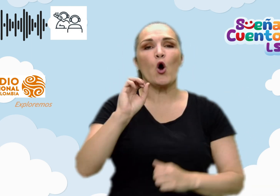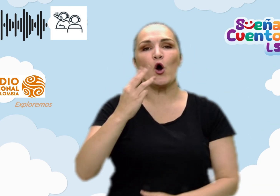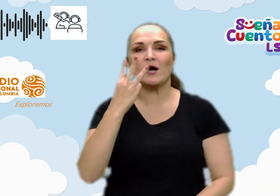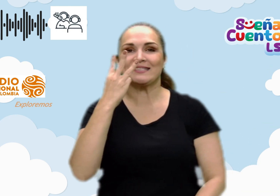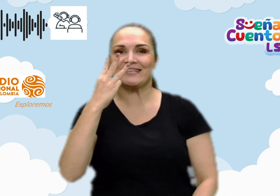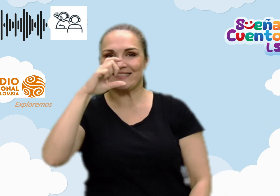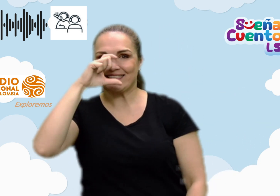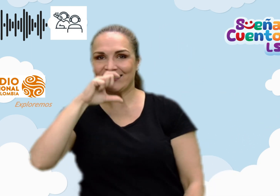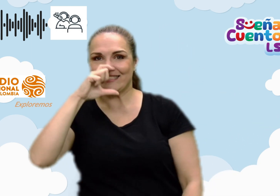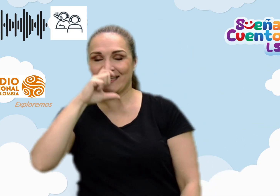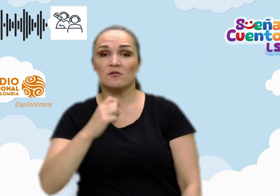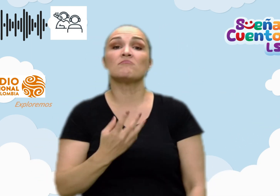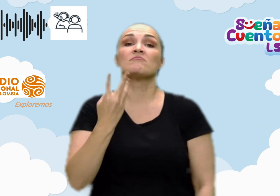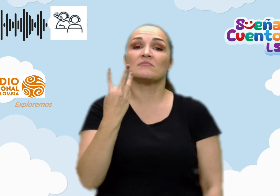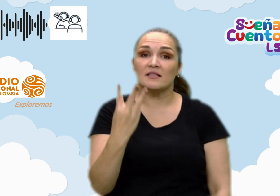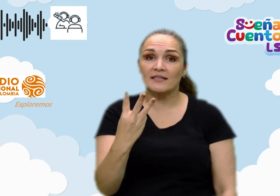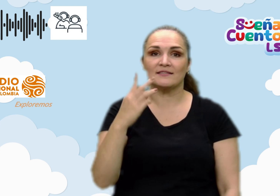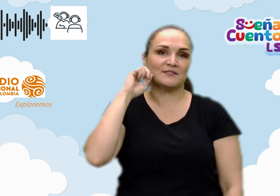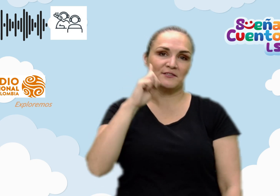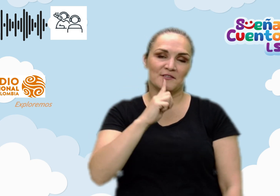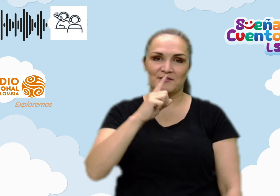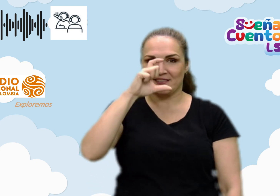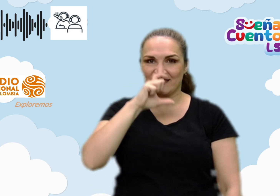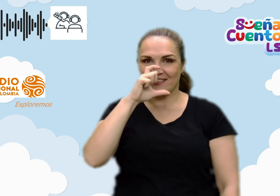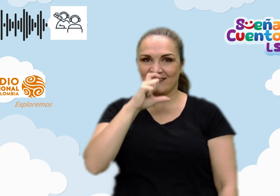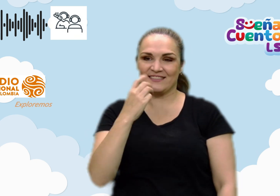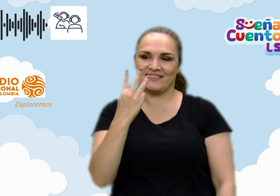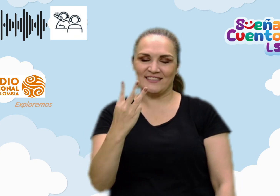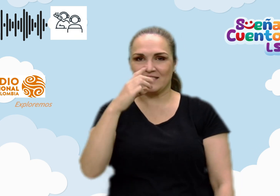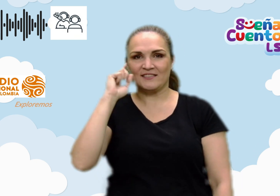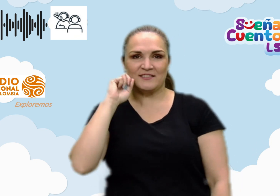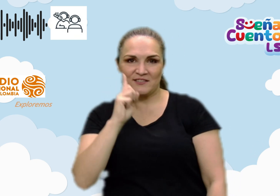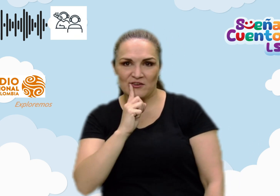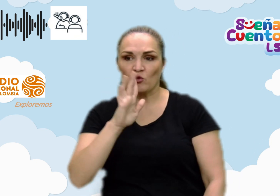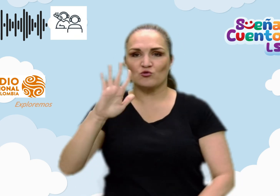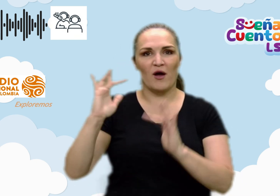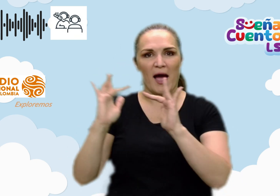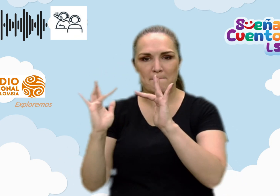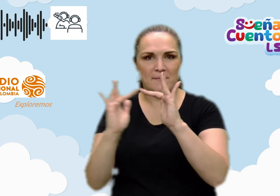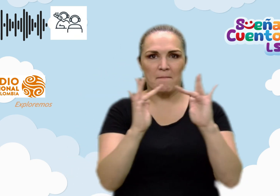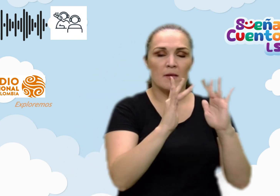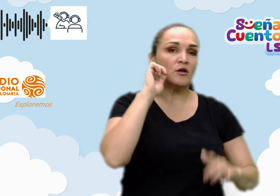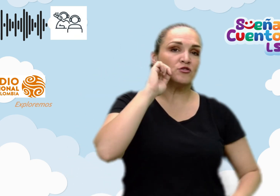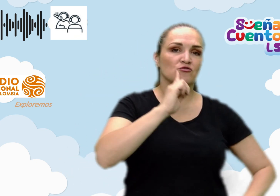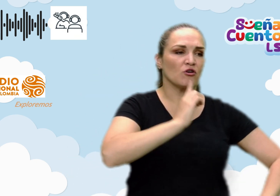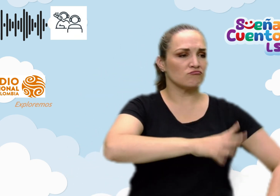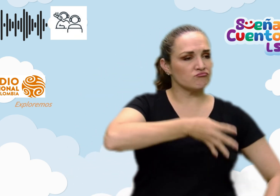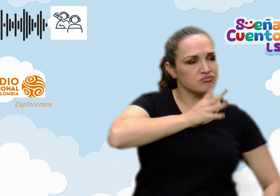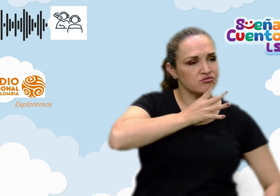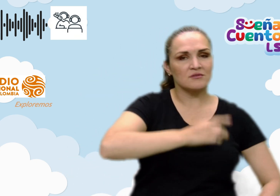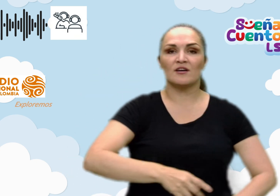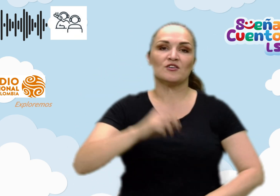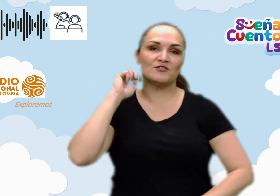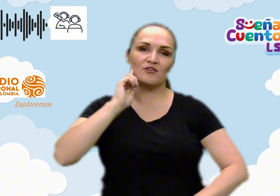sordo. En vez de hacer los 3 cerditos, hicimos los 3 sordos. Los 3 sordos con sus